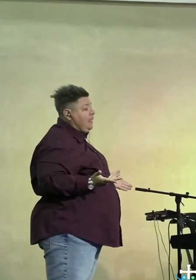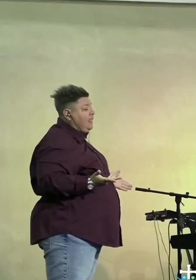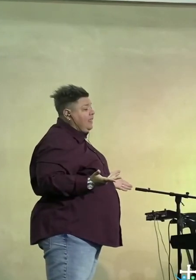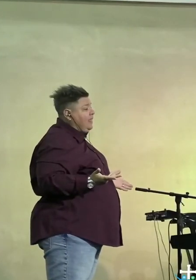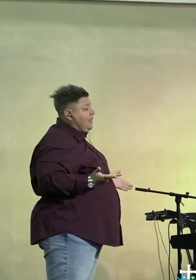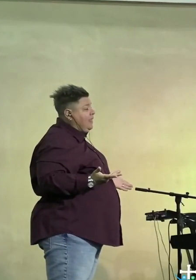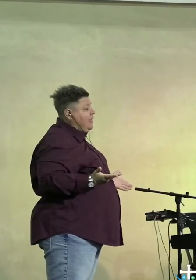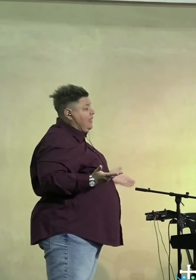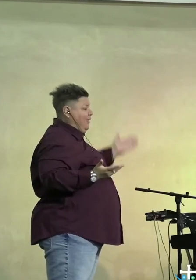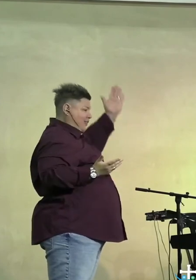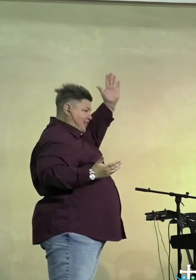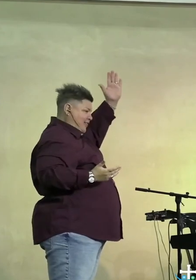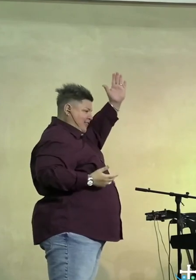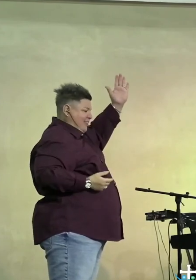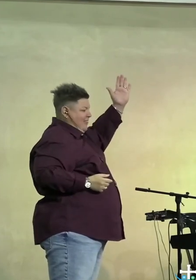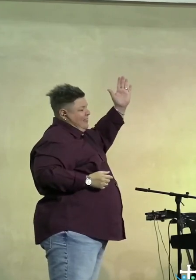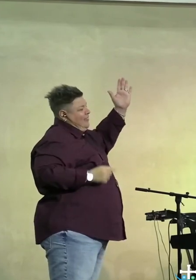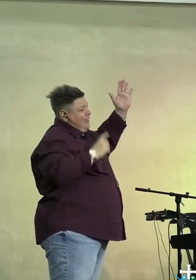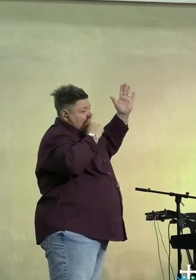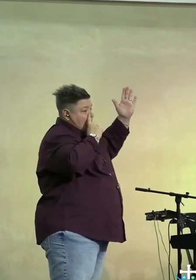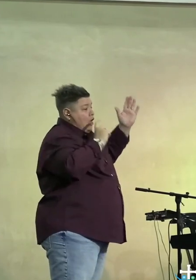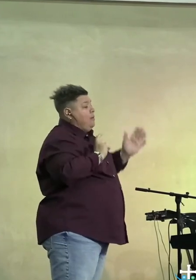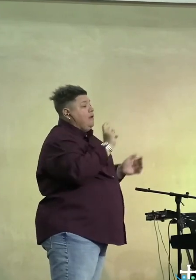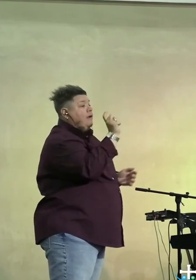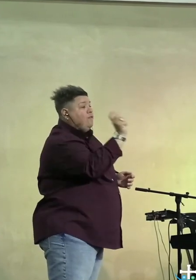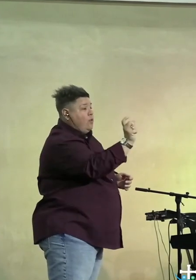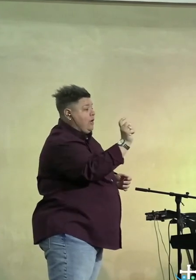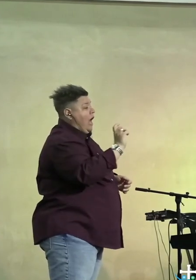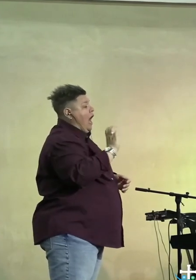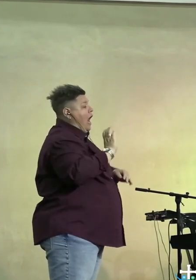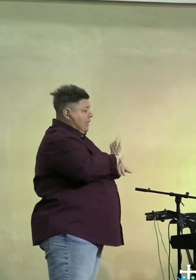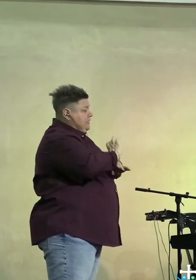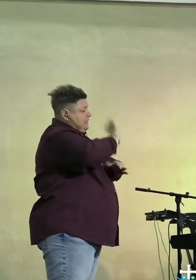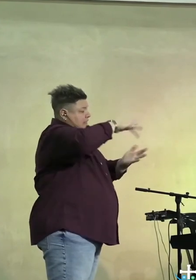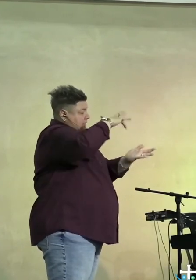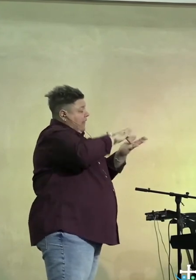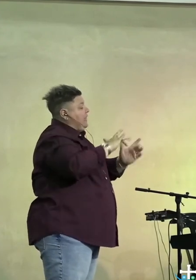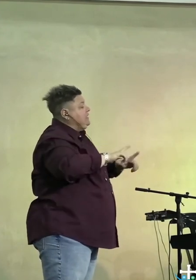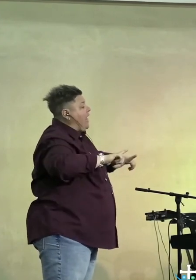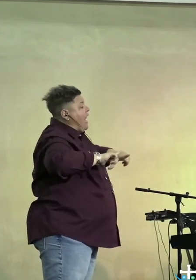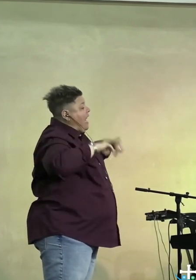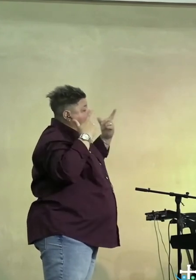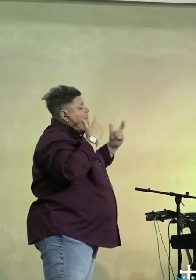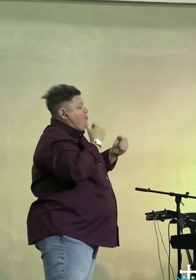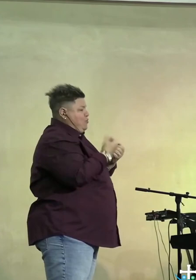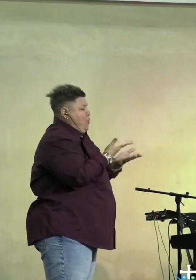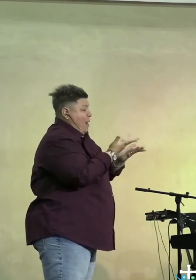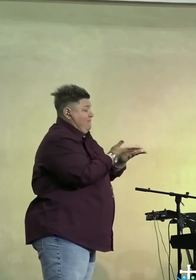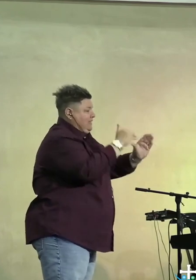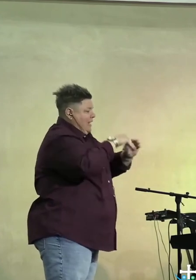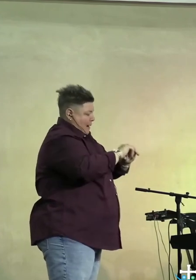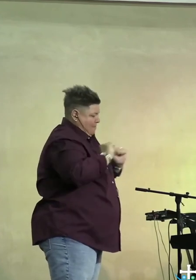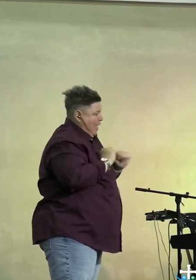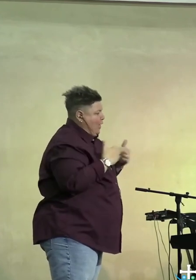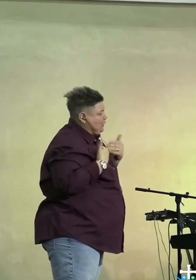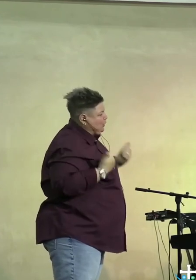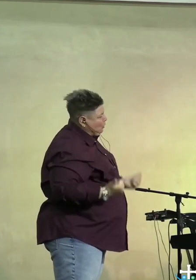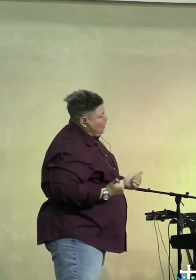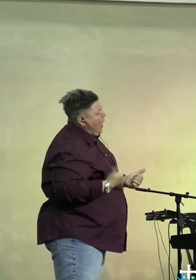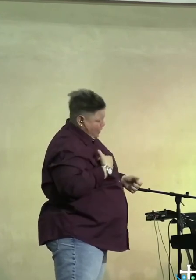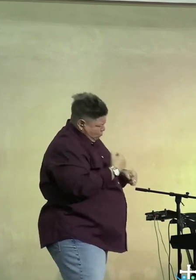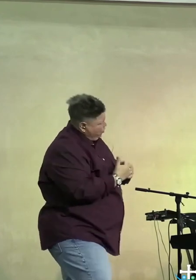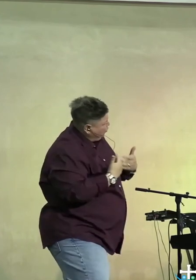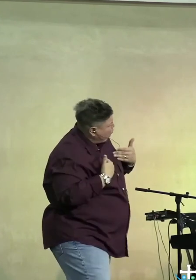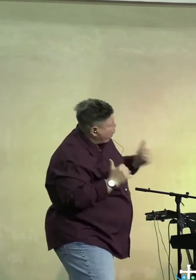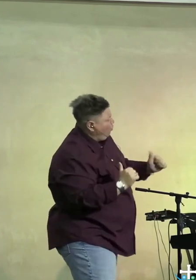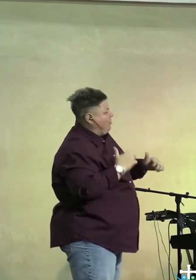Here. En daarom, daai woord Christus-sentriese lewe moet ook wys in my gesondheid. Ek moet gesond